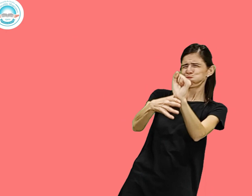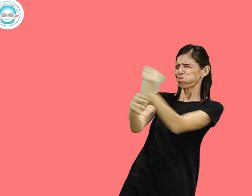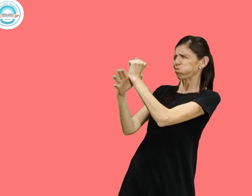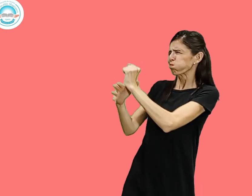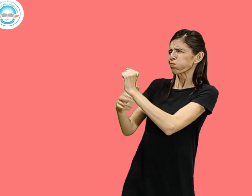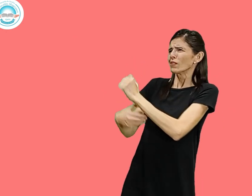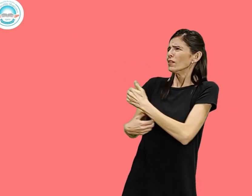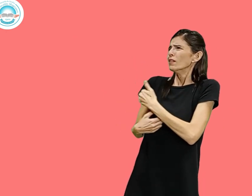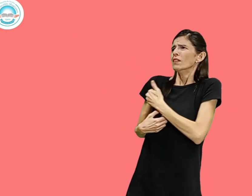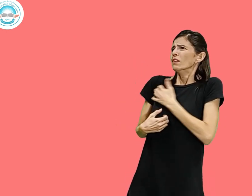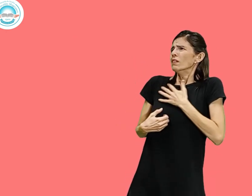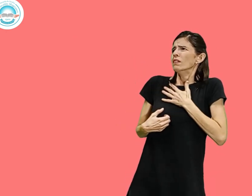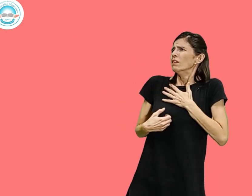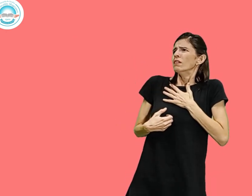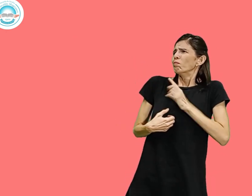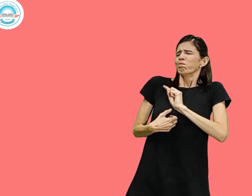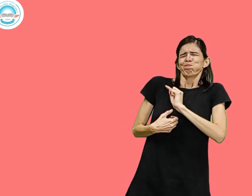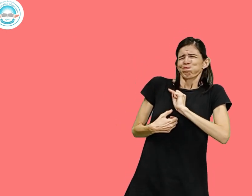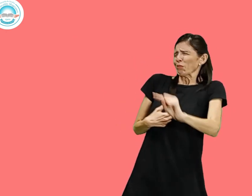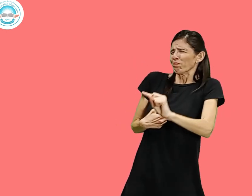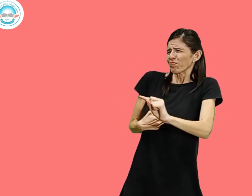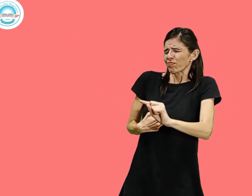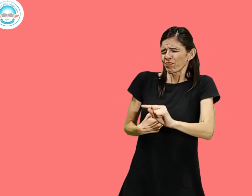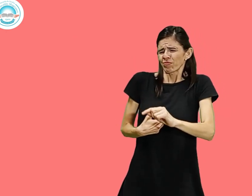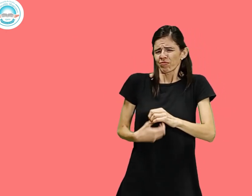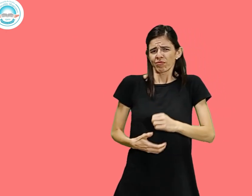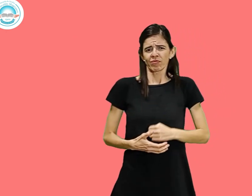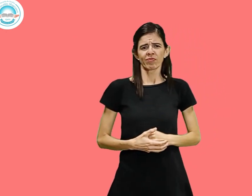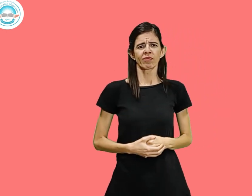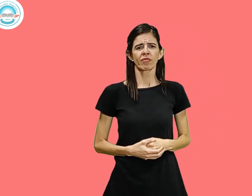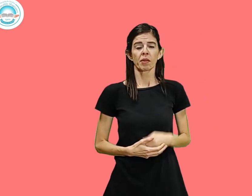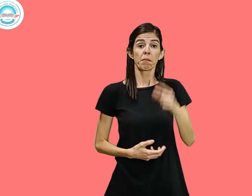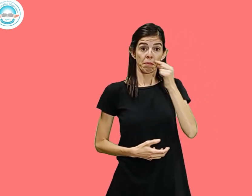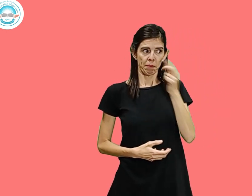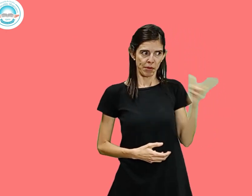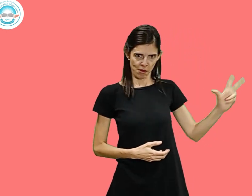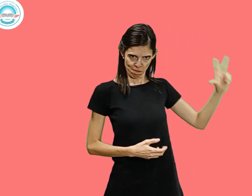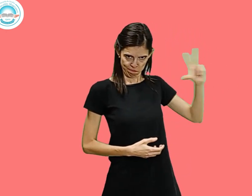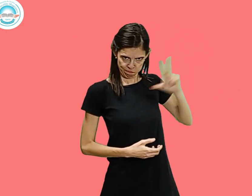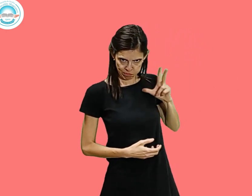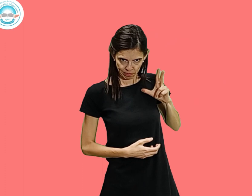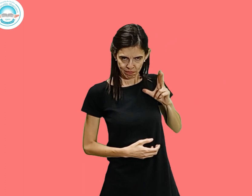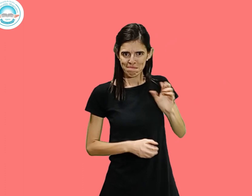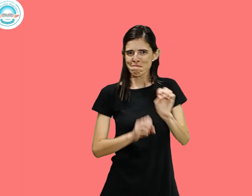muy hábiles me quedé dura con mi patinet en la